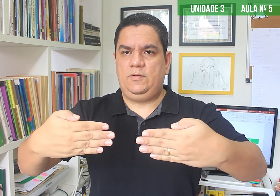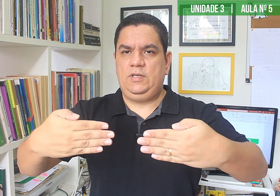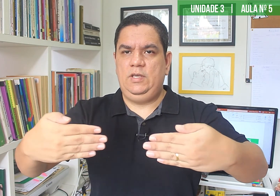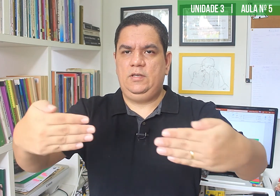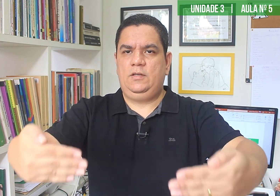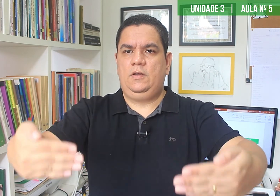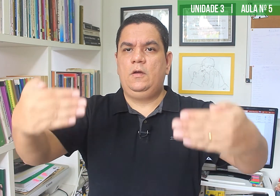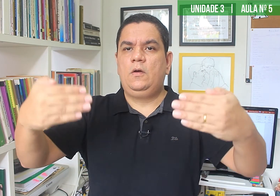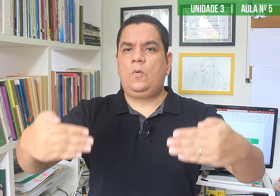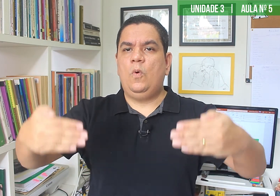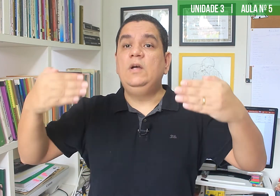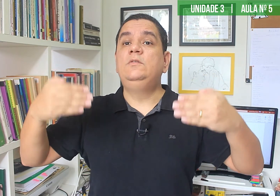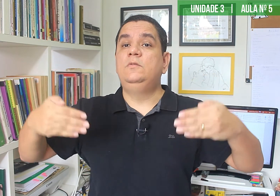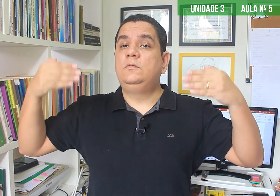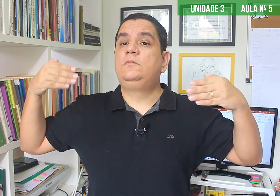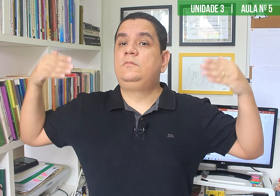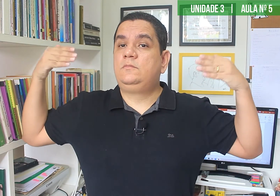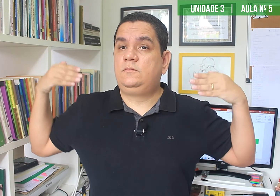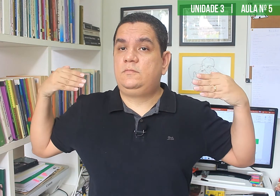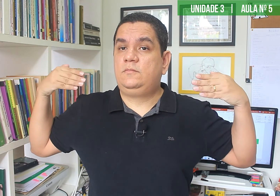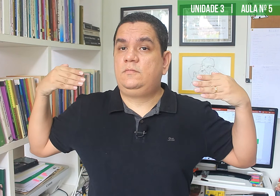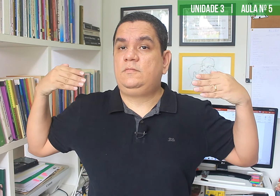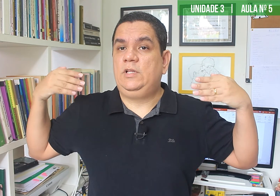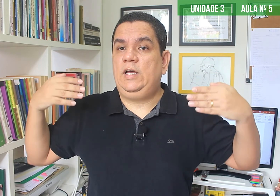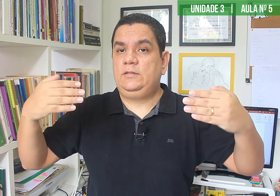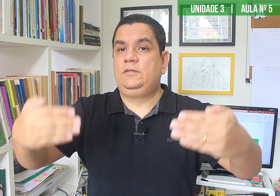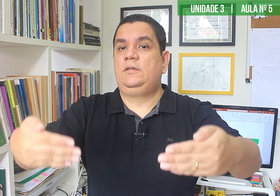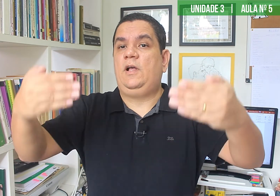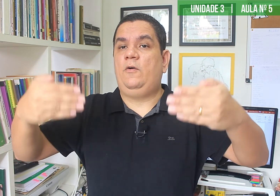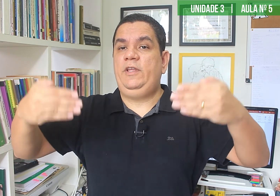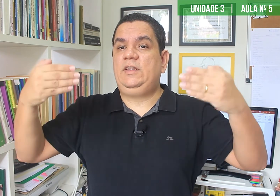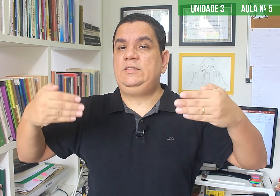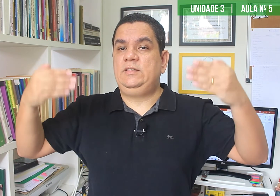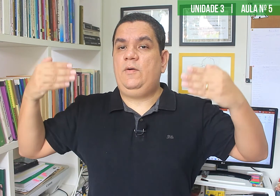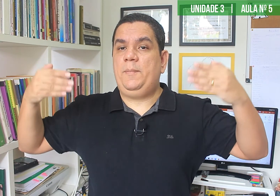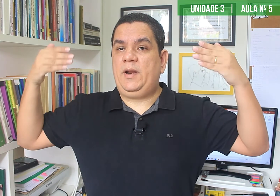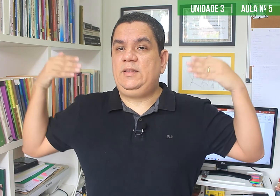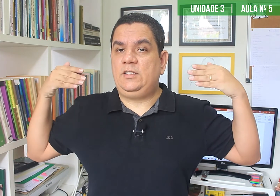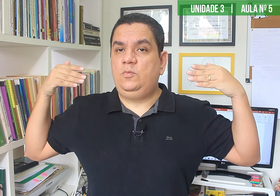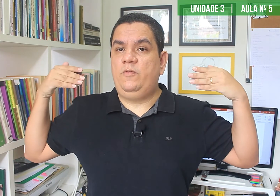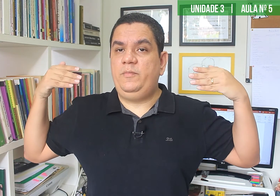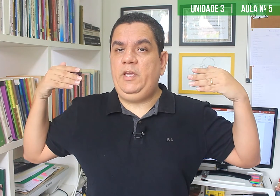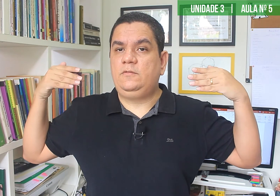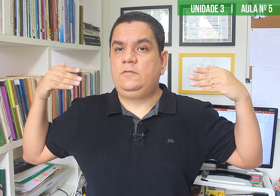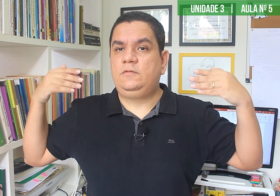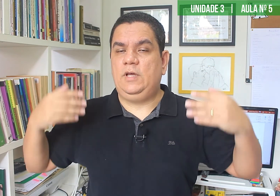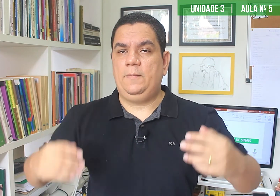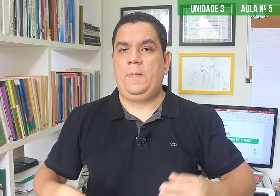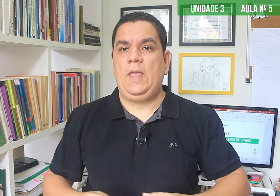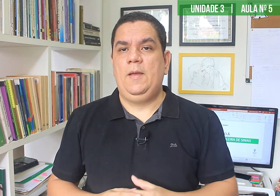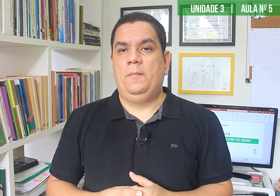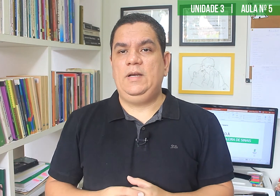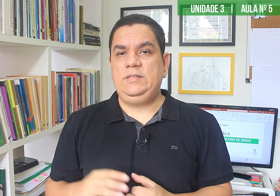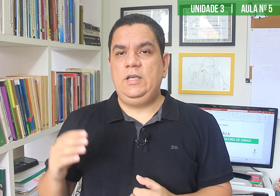aqui, quando? Tá? A orientação é para trás do movimento. Tá? Mas se eu